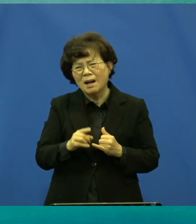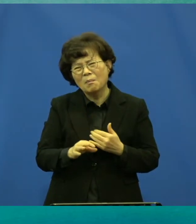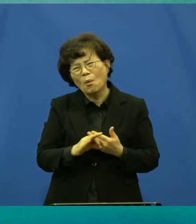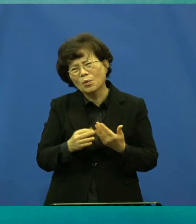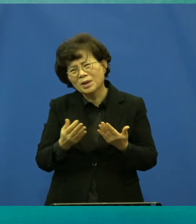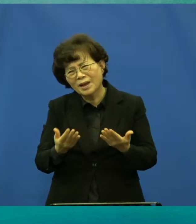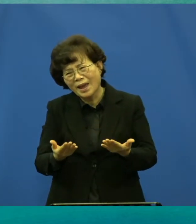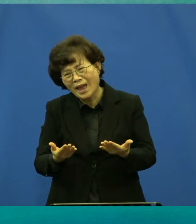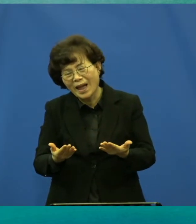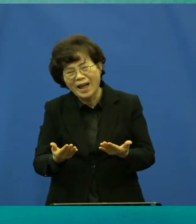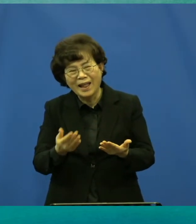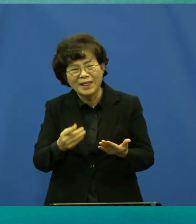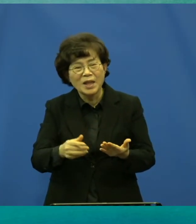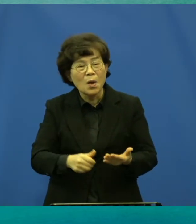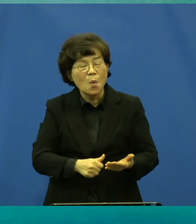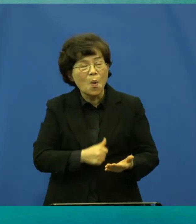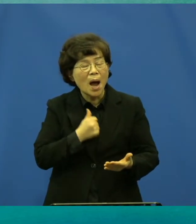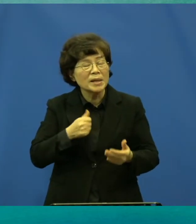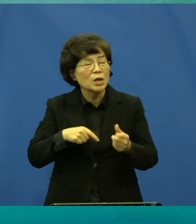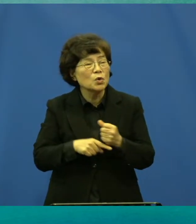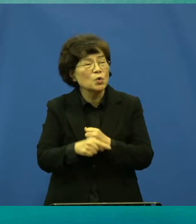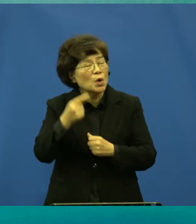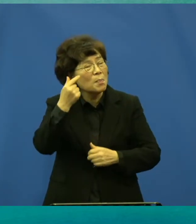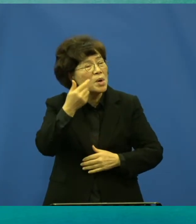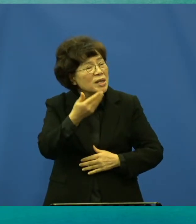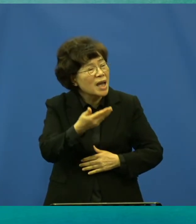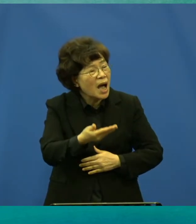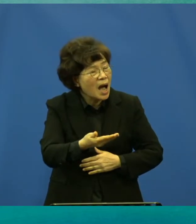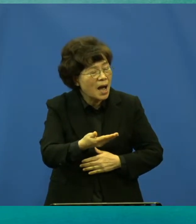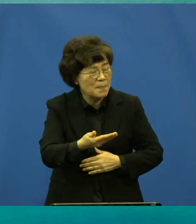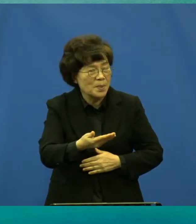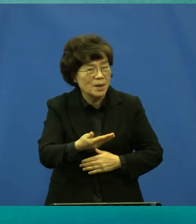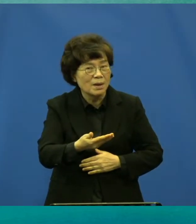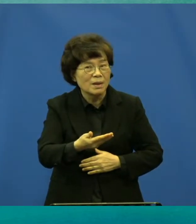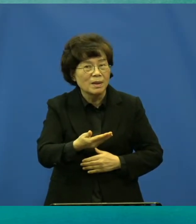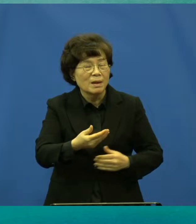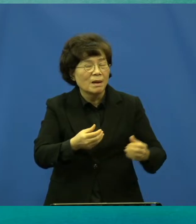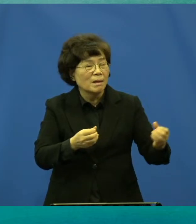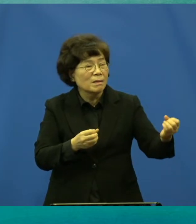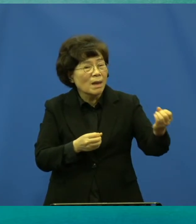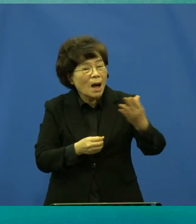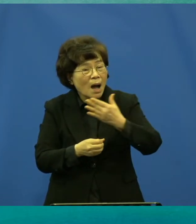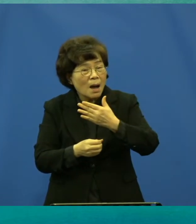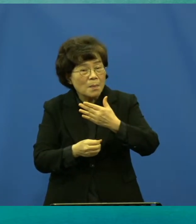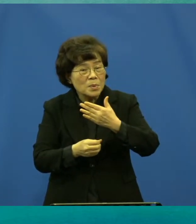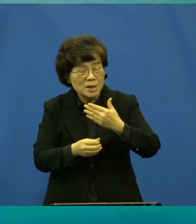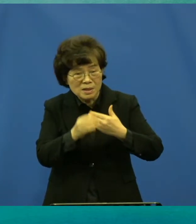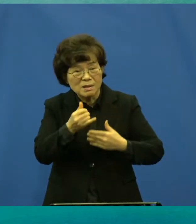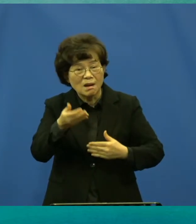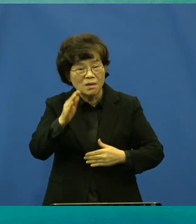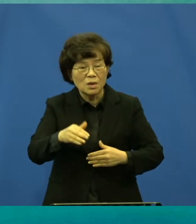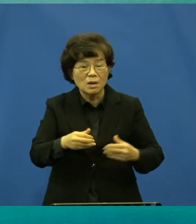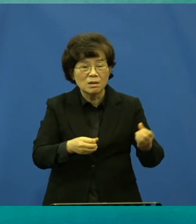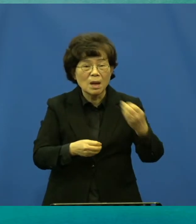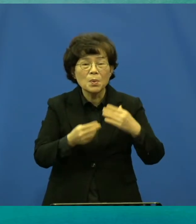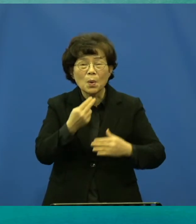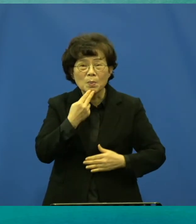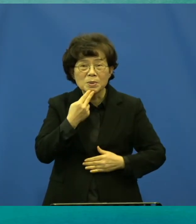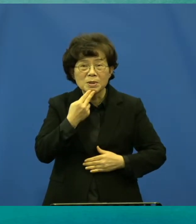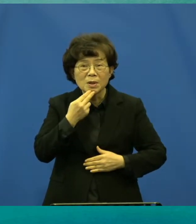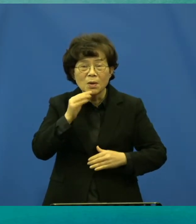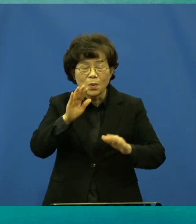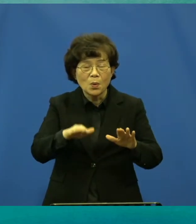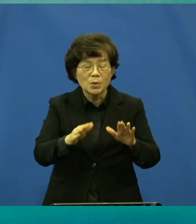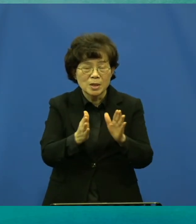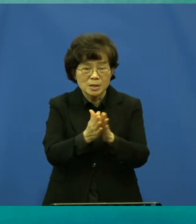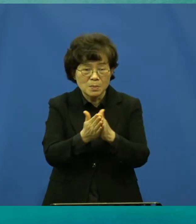너 왜 그렇게 성을 내니? 성을 내는 게 옳으냐 물으면 답을 해야 될 거 아니야. 여러분, 오늘 집에 가서 요나서를